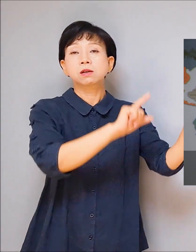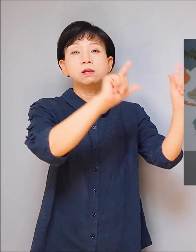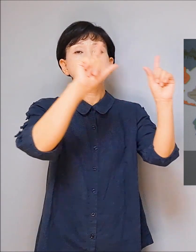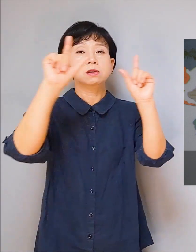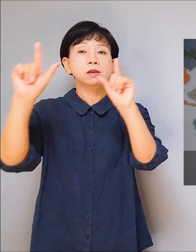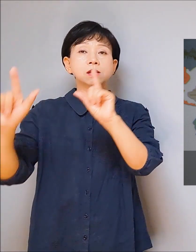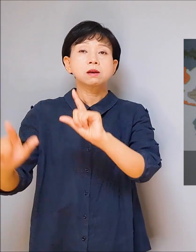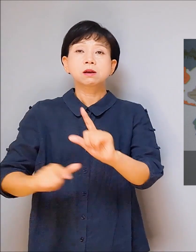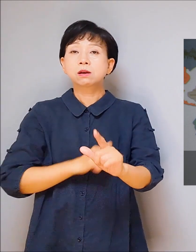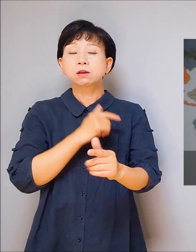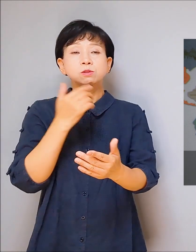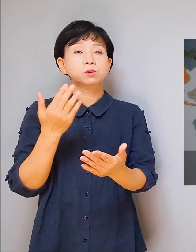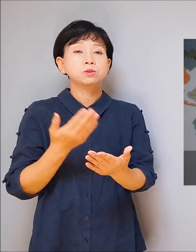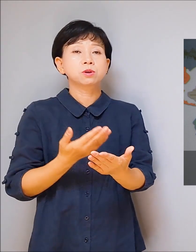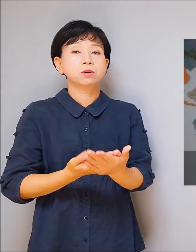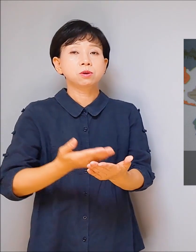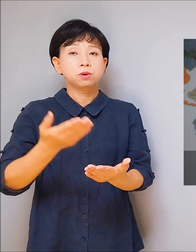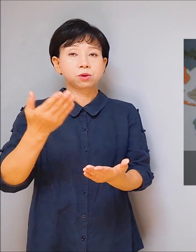거룩하게 살게